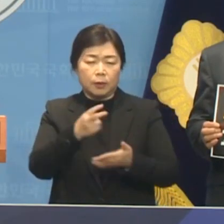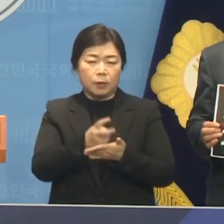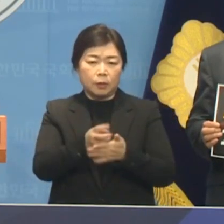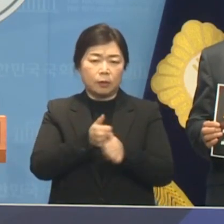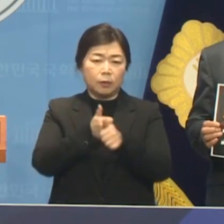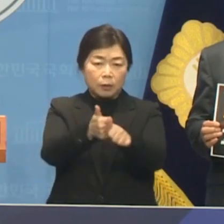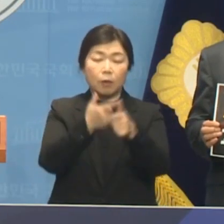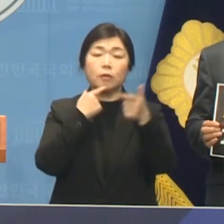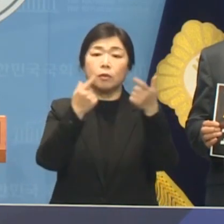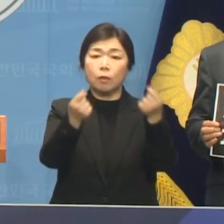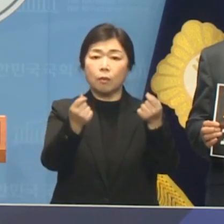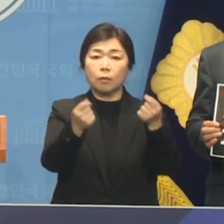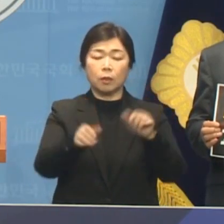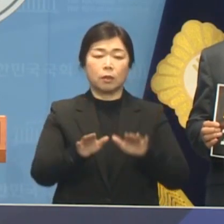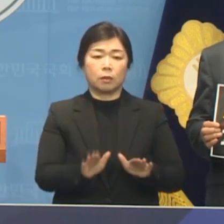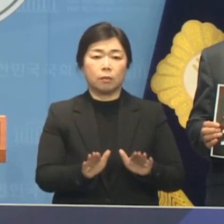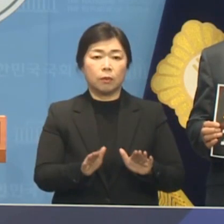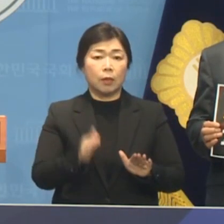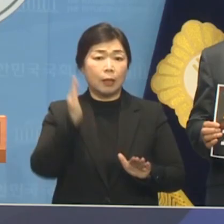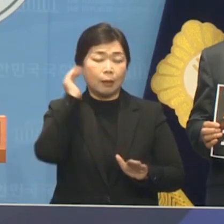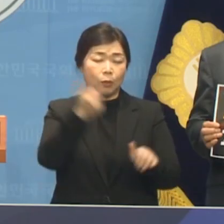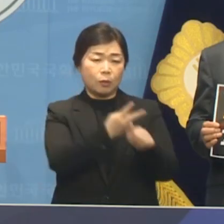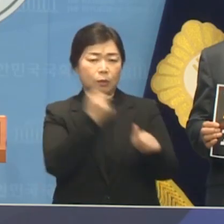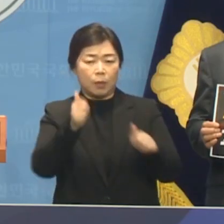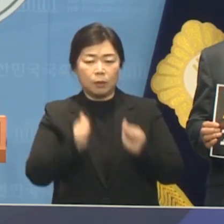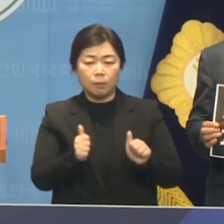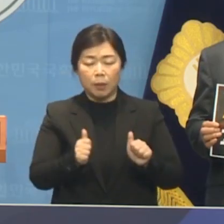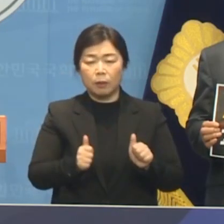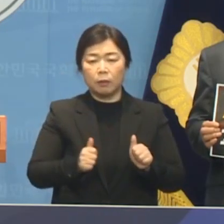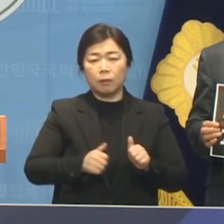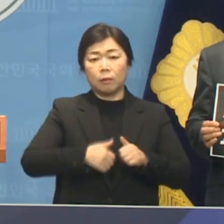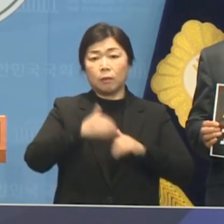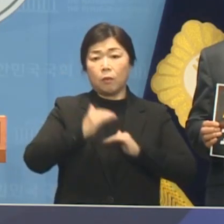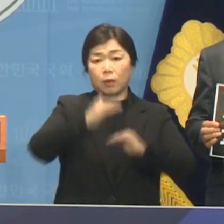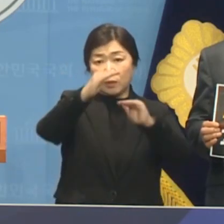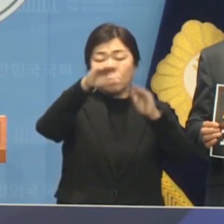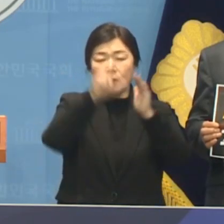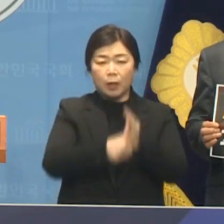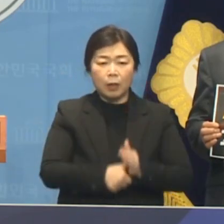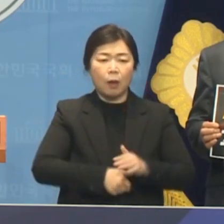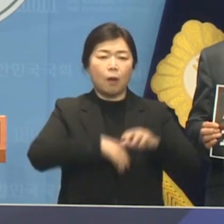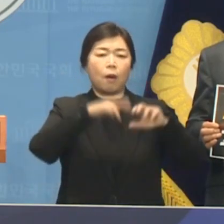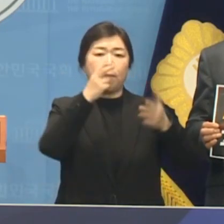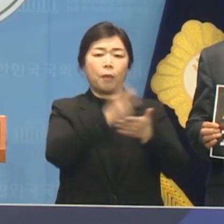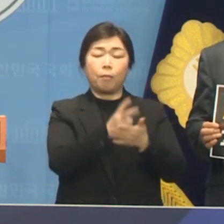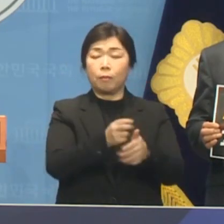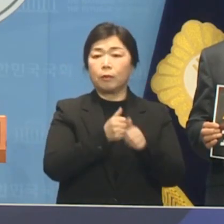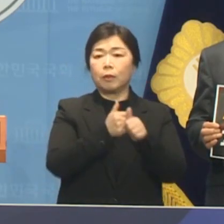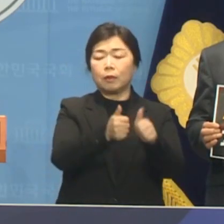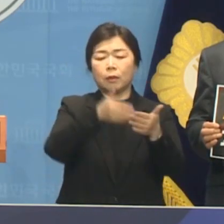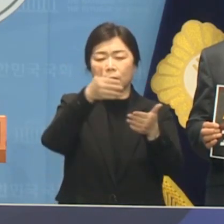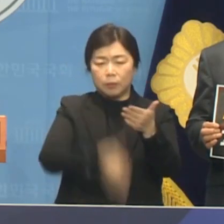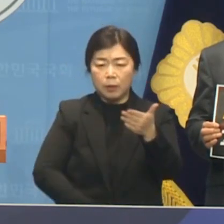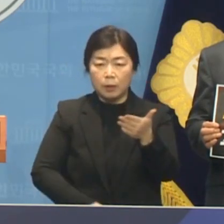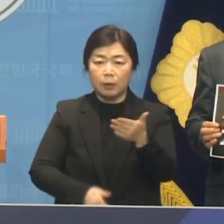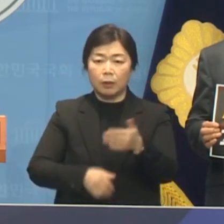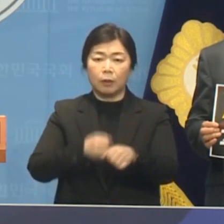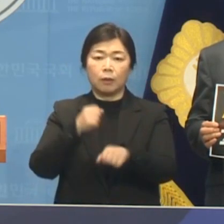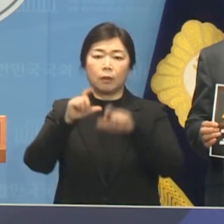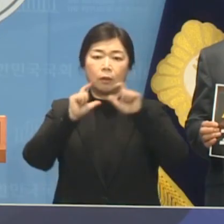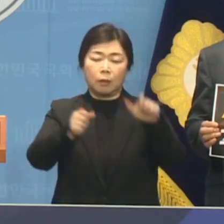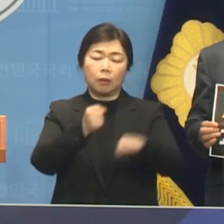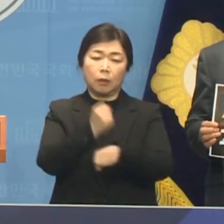것처럼 이번 대통령 탄핵 심판에서도 헌법과 법률에 따라 각하 의견을 내야